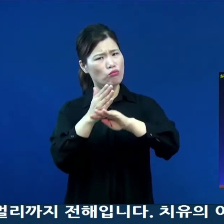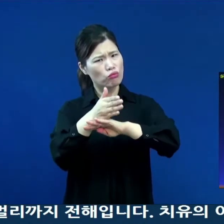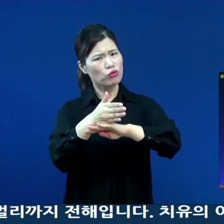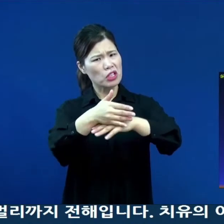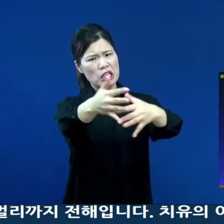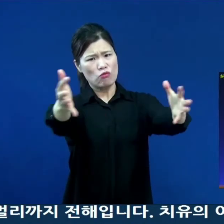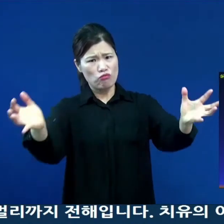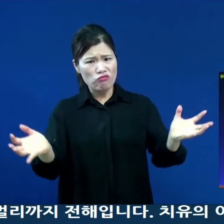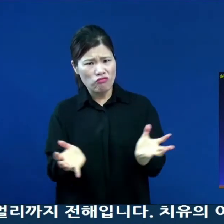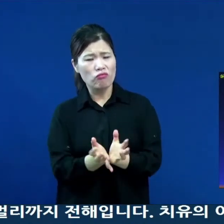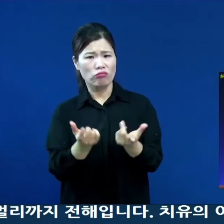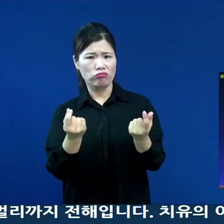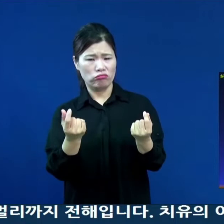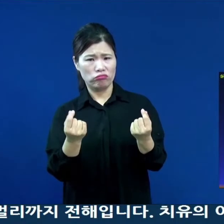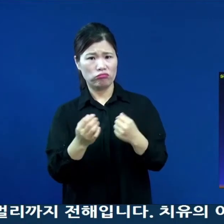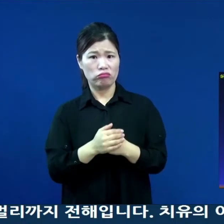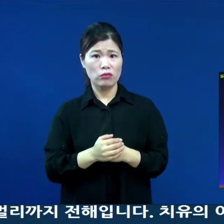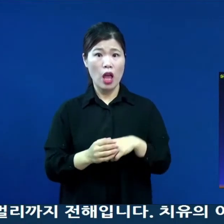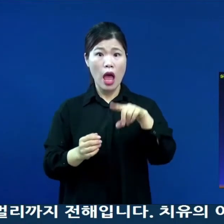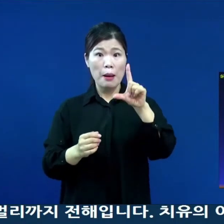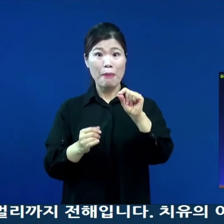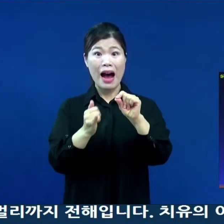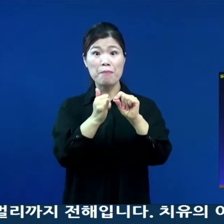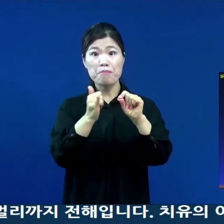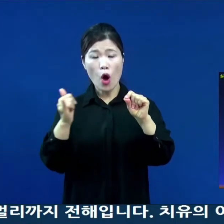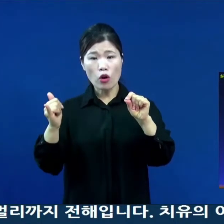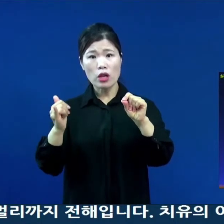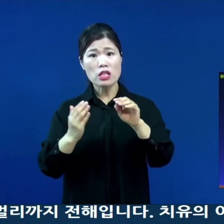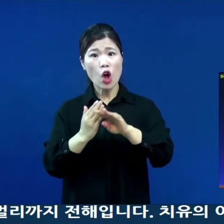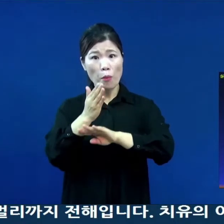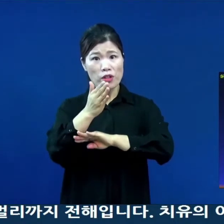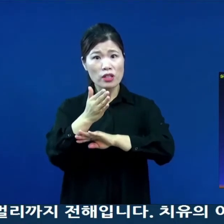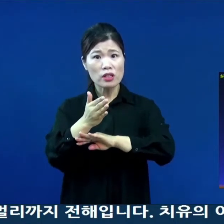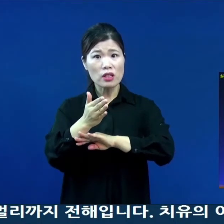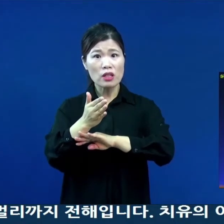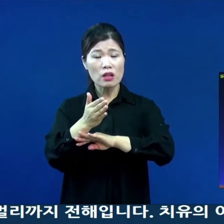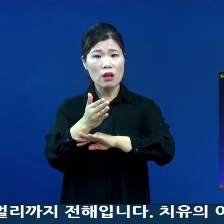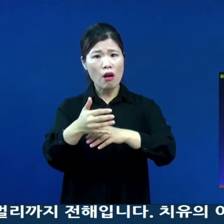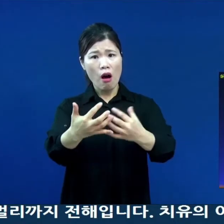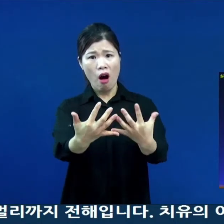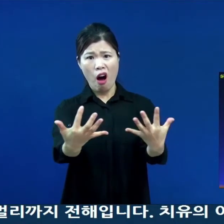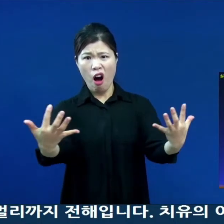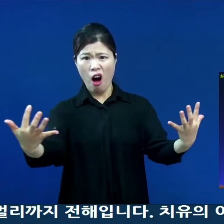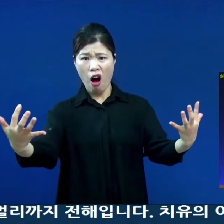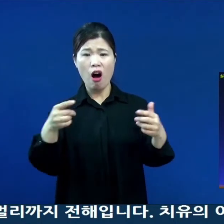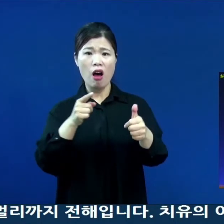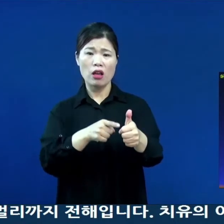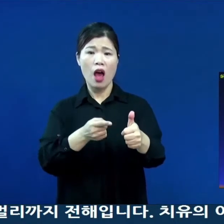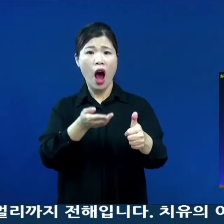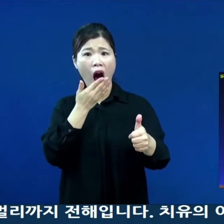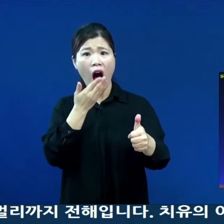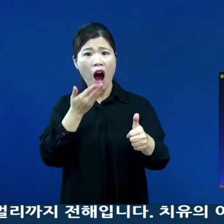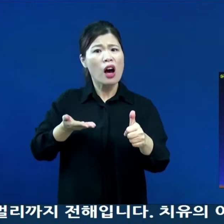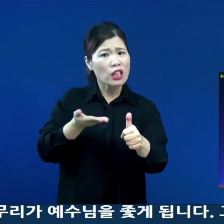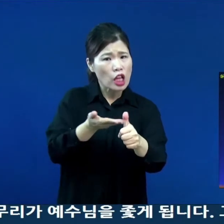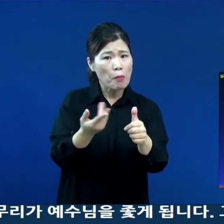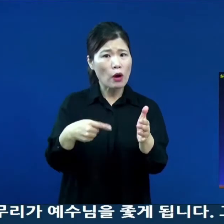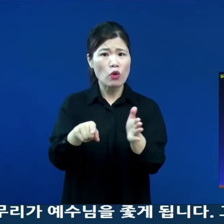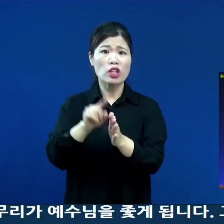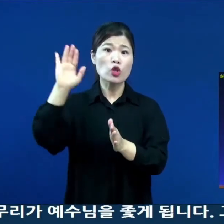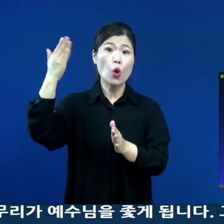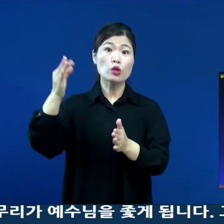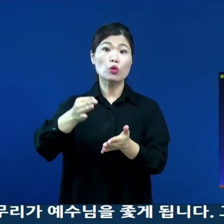한번 생각해 보십시오. 10,000명이 넘는 무리에게 식사 한 끼 대접하려면 요즘 돈으로 얼마